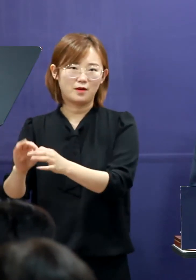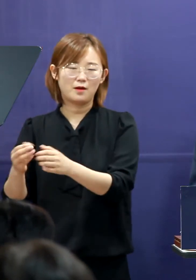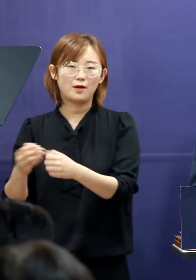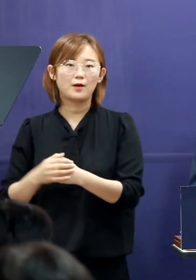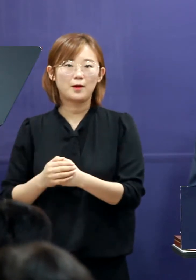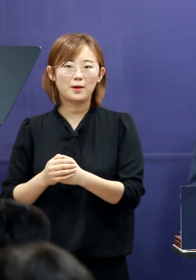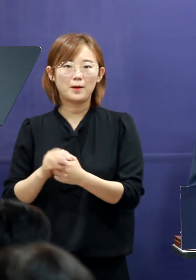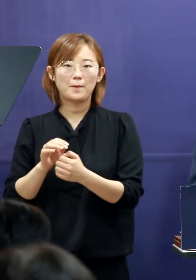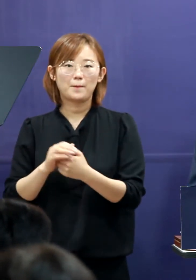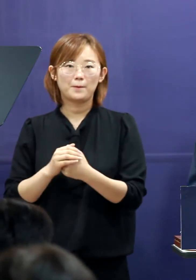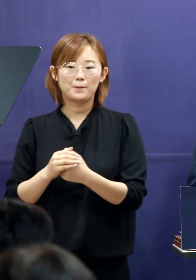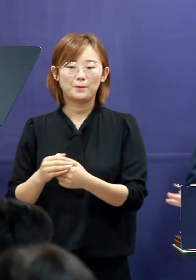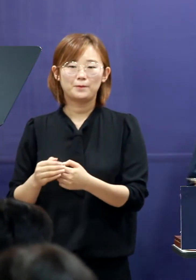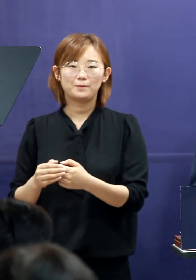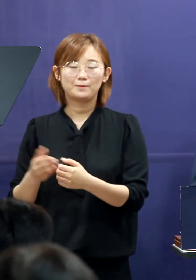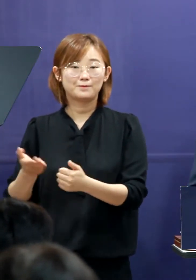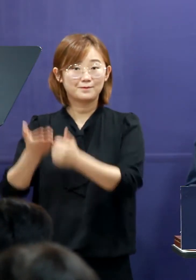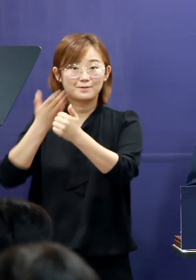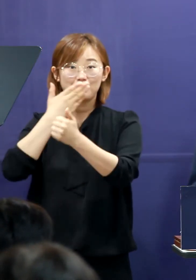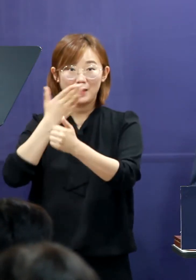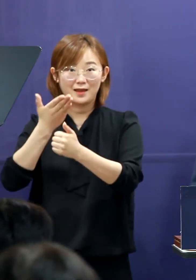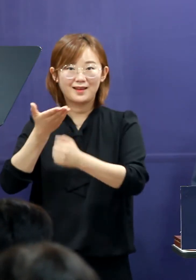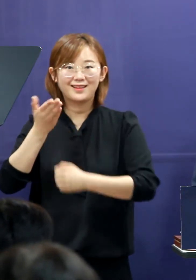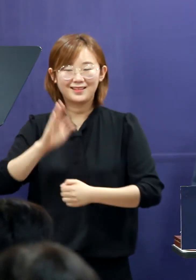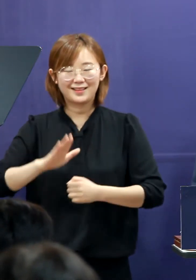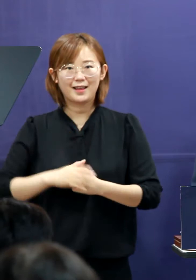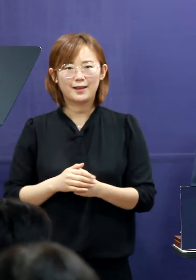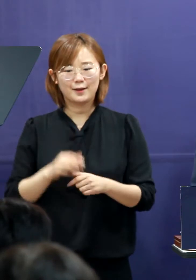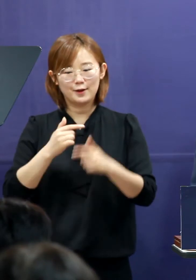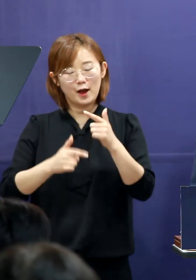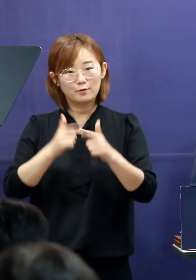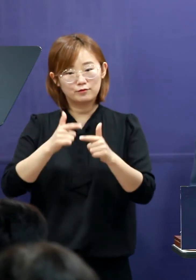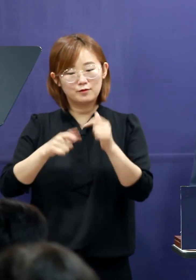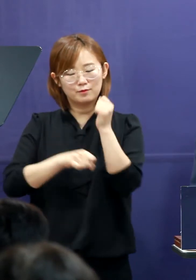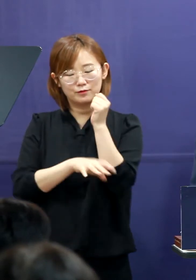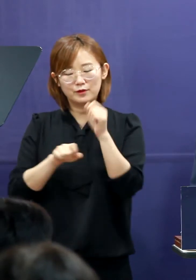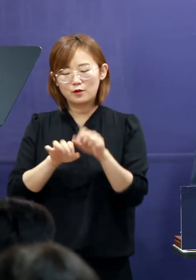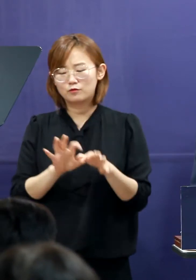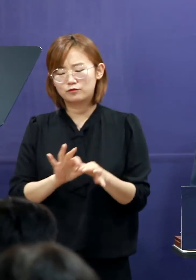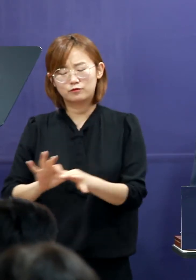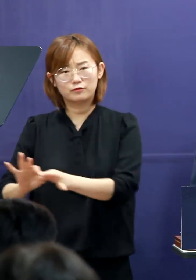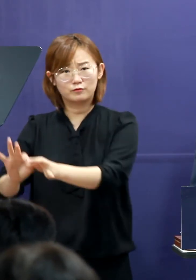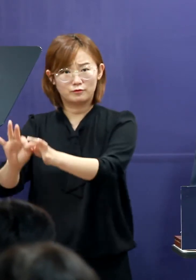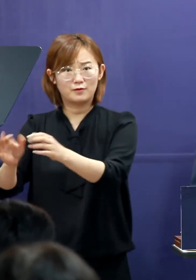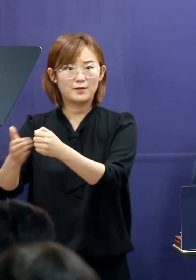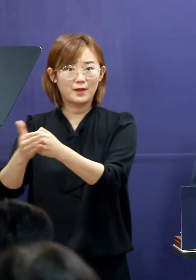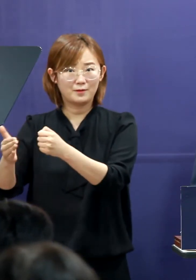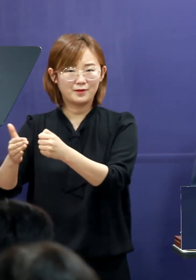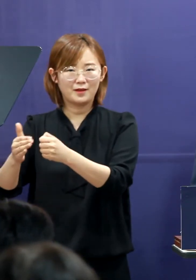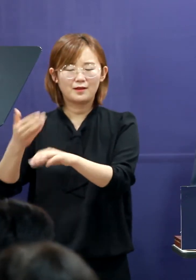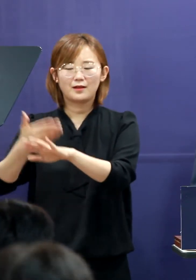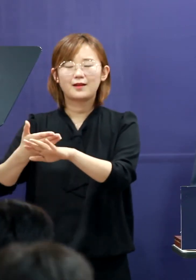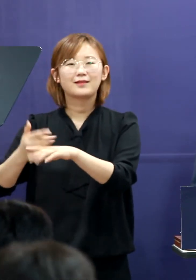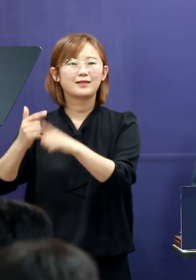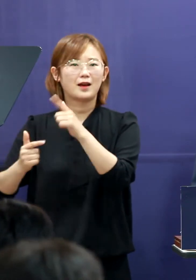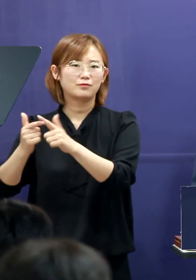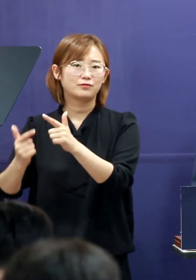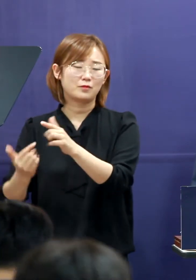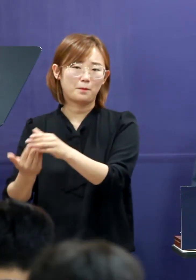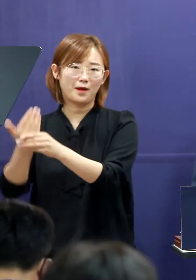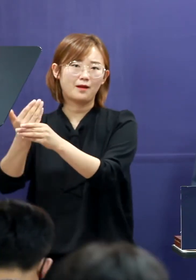이제 곁뿌리가 이렇게 퍼져나가기 때문에 다른 나무가 성장하는데 방해가